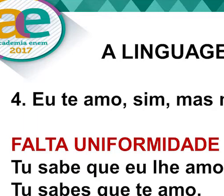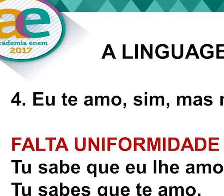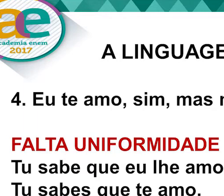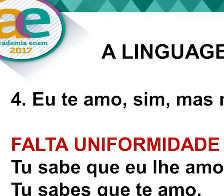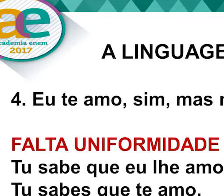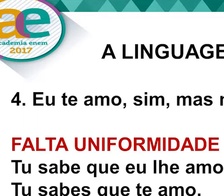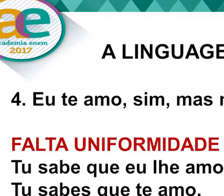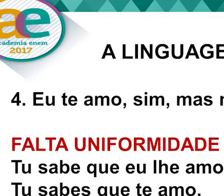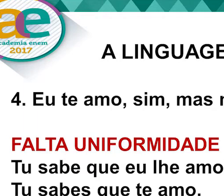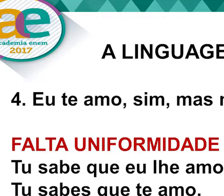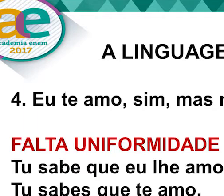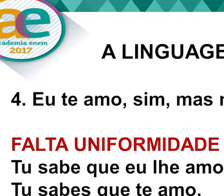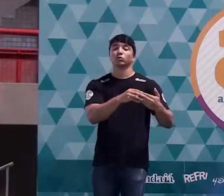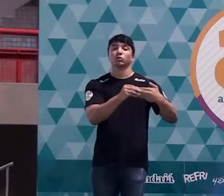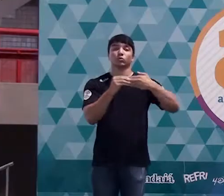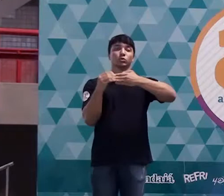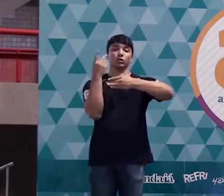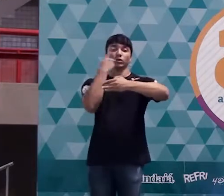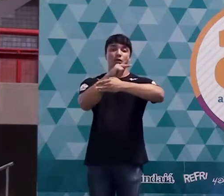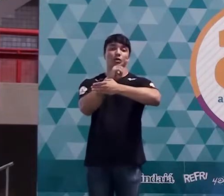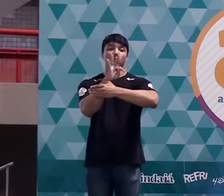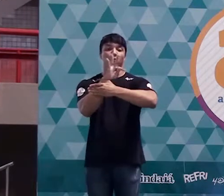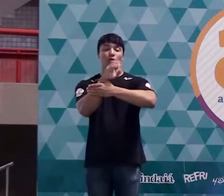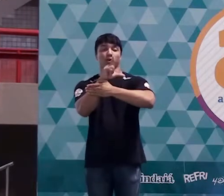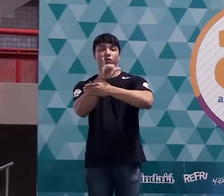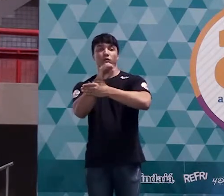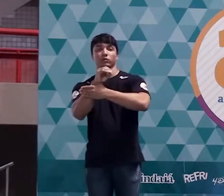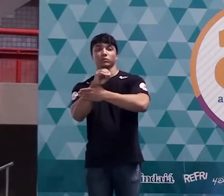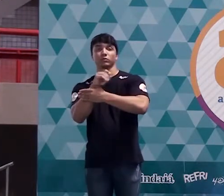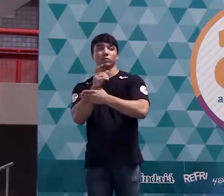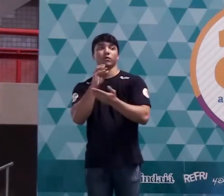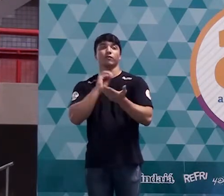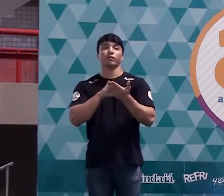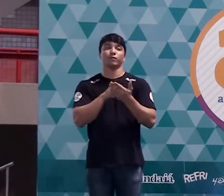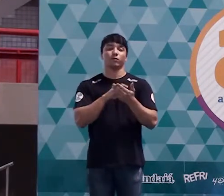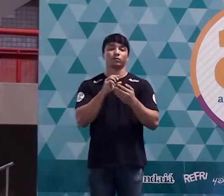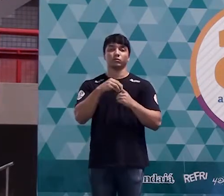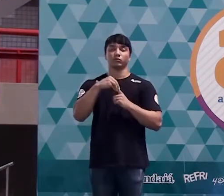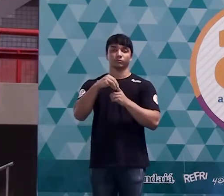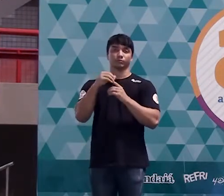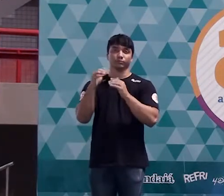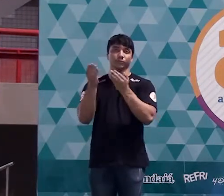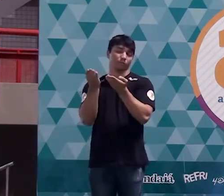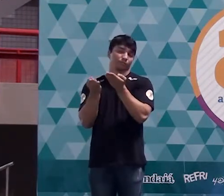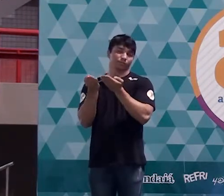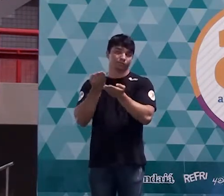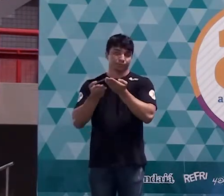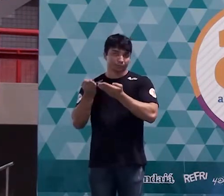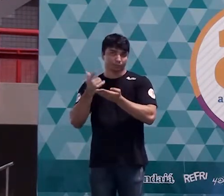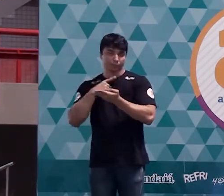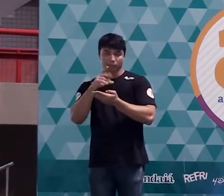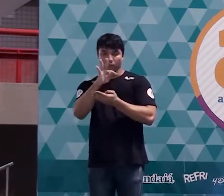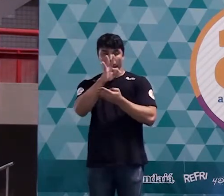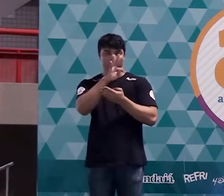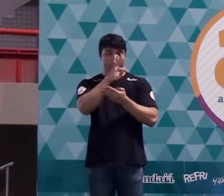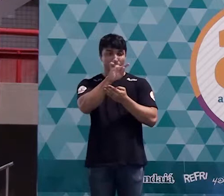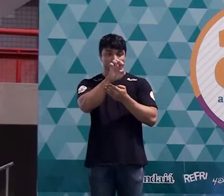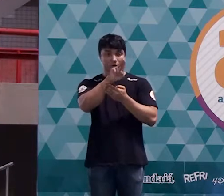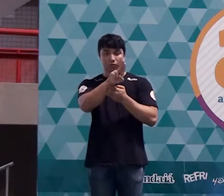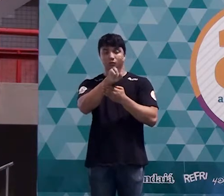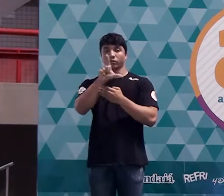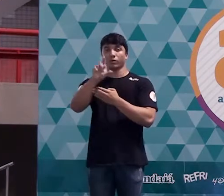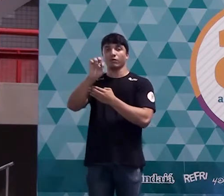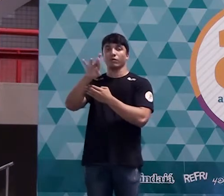por exemplo, você trouxe teu livro? Aí é falta de uniformidade de tratamento. Você trouxe teu livro?